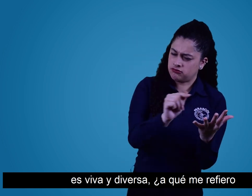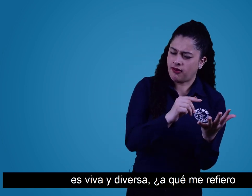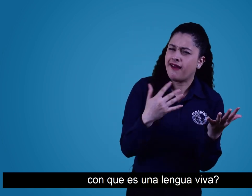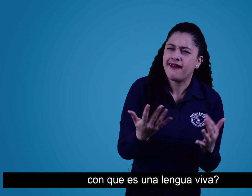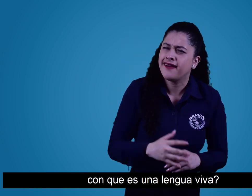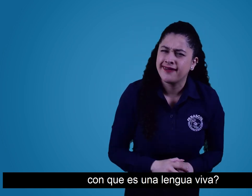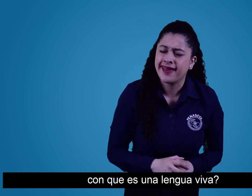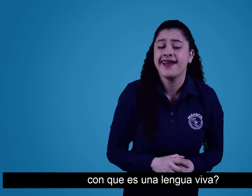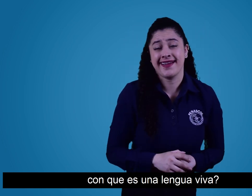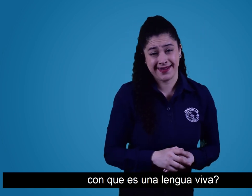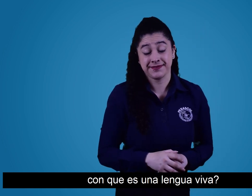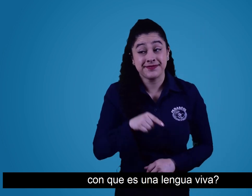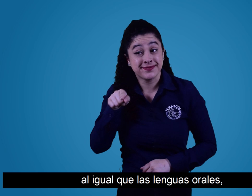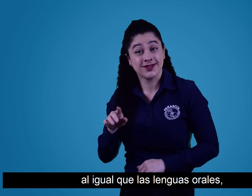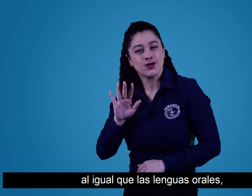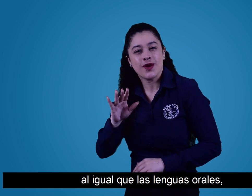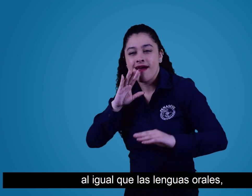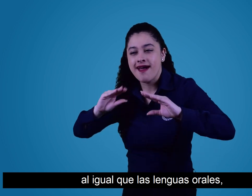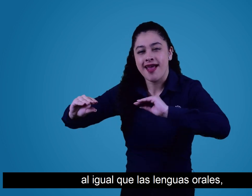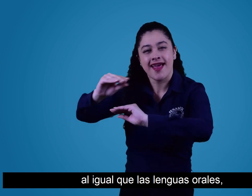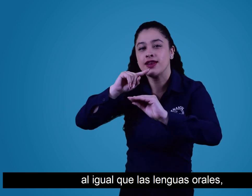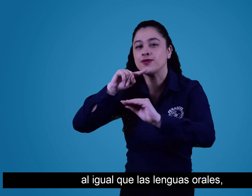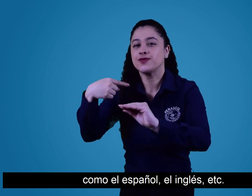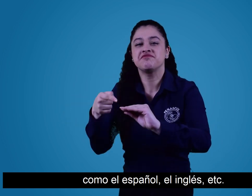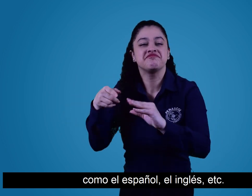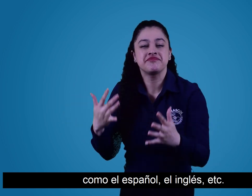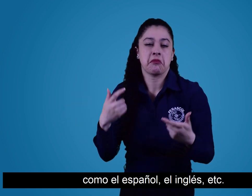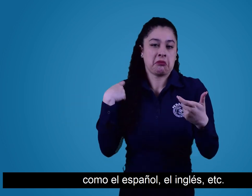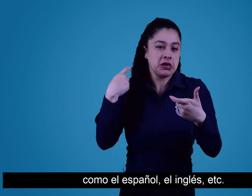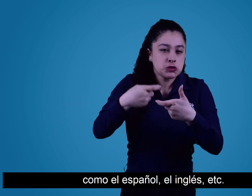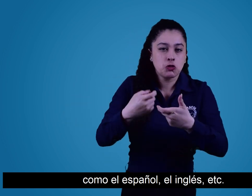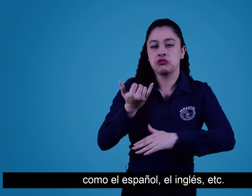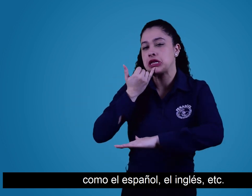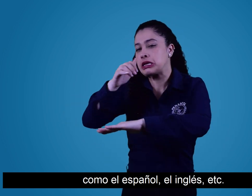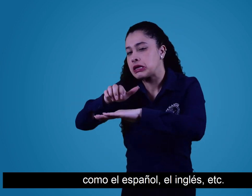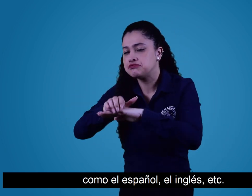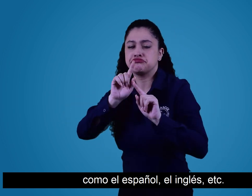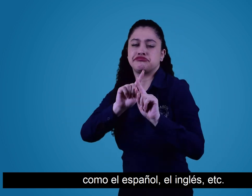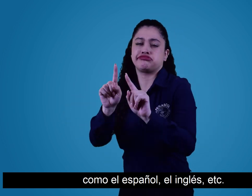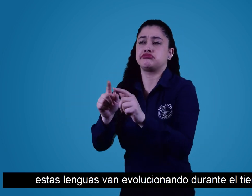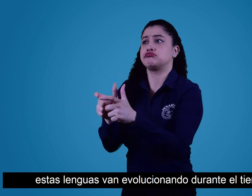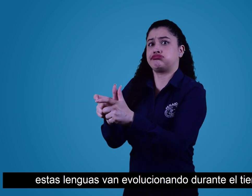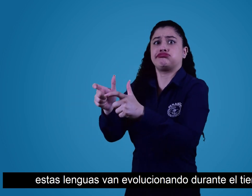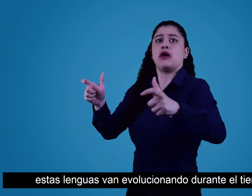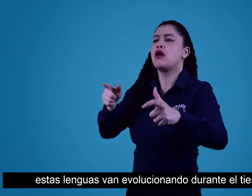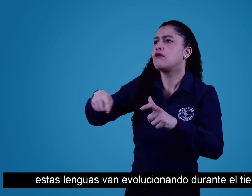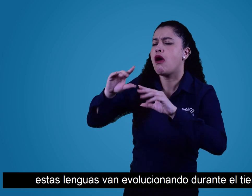refiero con que es una lengua viva? Al igual que las lenguas orales, como el español, el inglés, etc., estas lenguas van